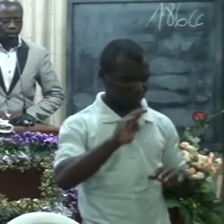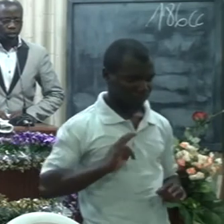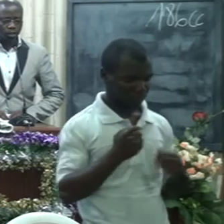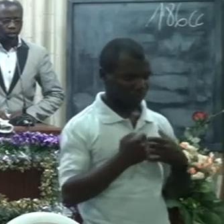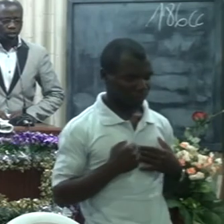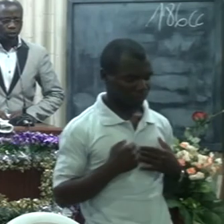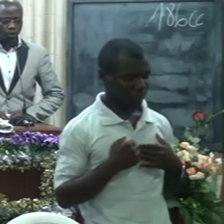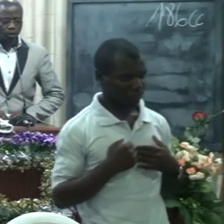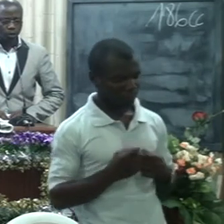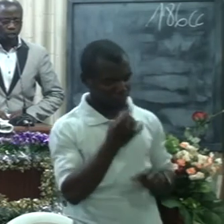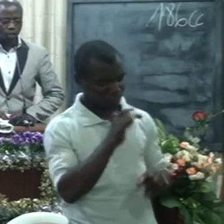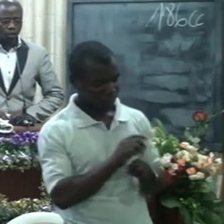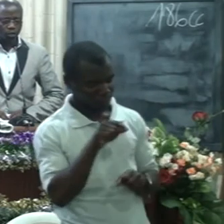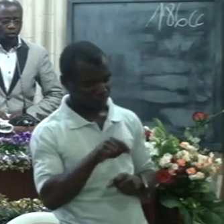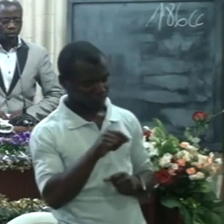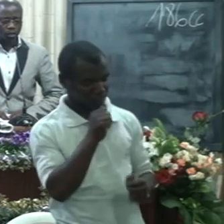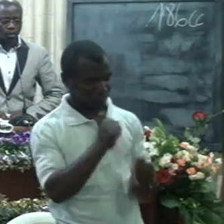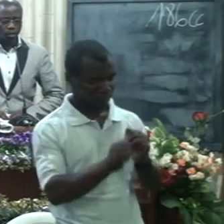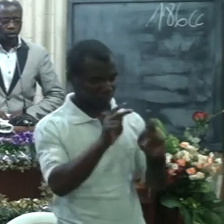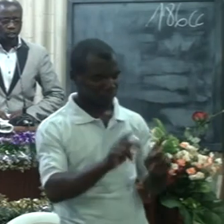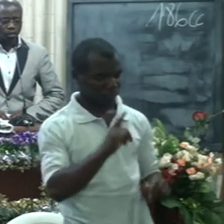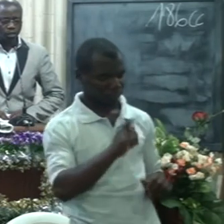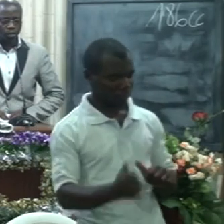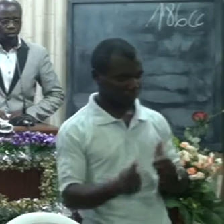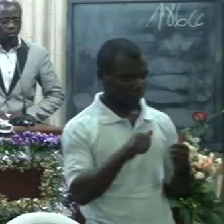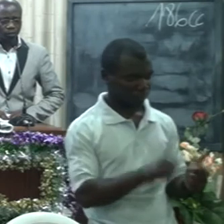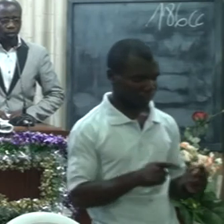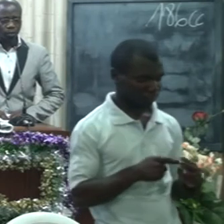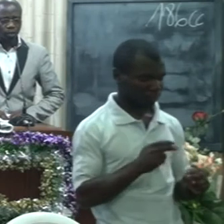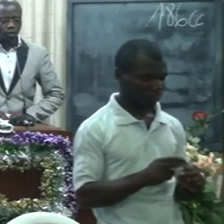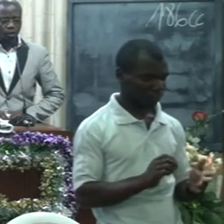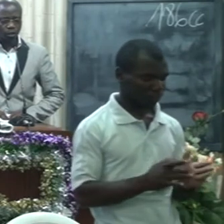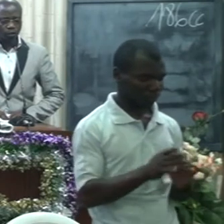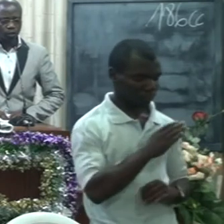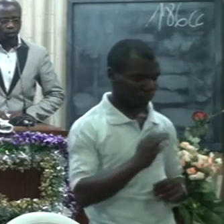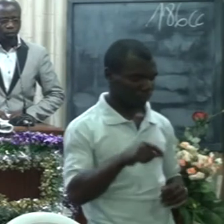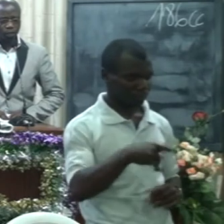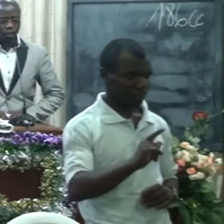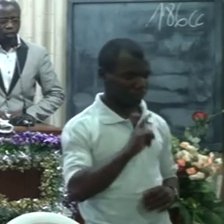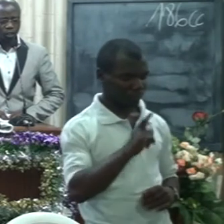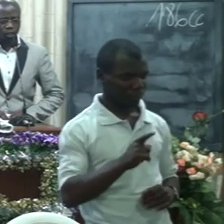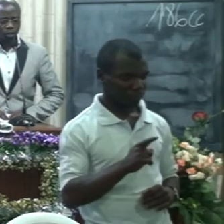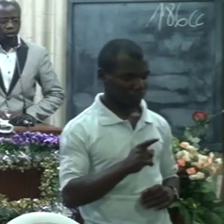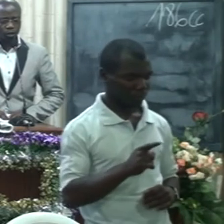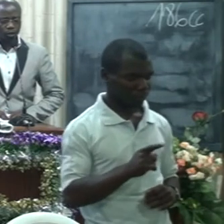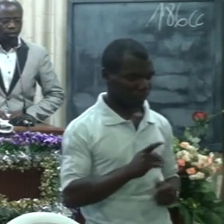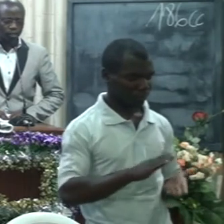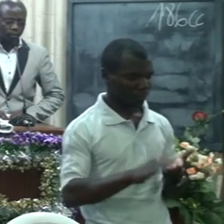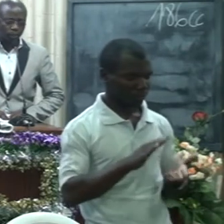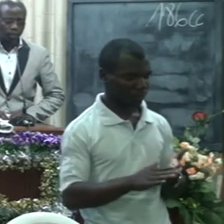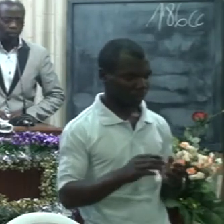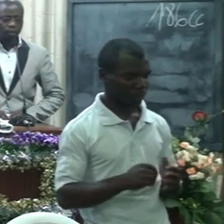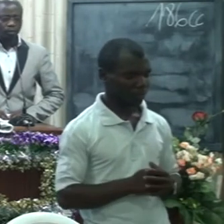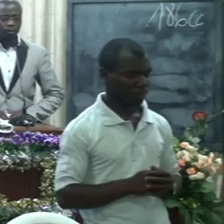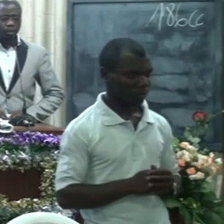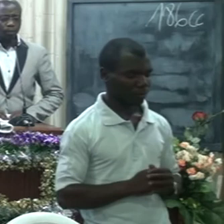tubuni kila mmoja abatizwe mtina nafsi ya Yesu Kristo apate msamaha wa dhambi na reçoive le pardon des péchés et qu'il reçoive les dons du